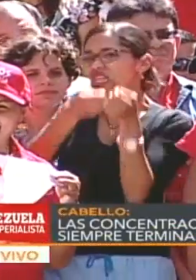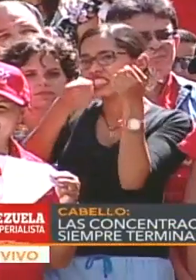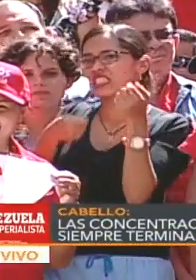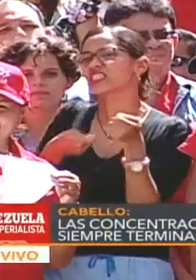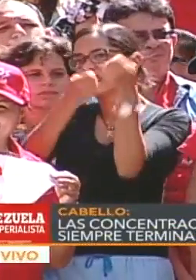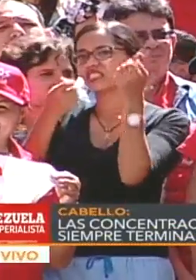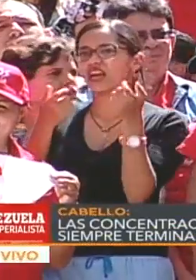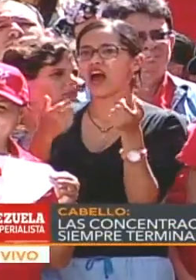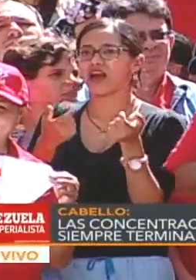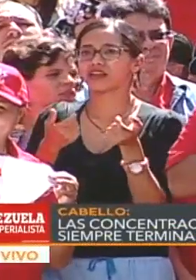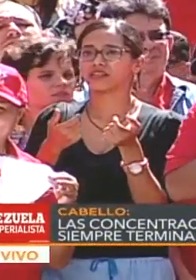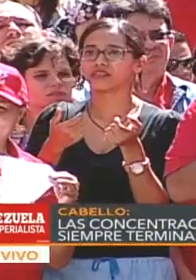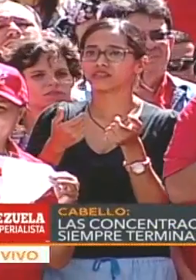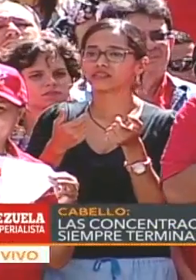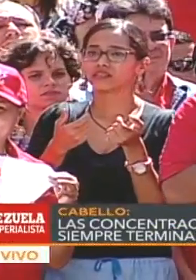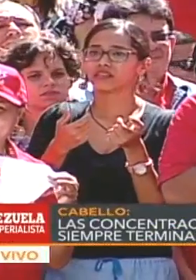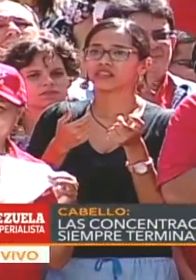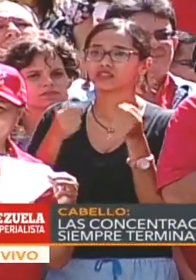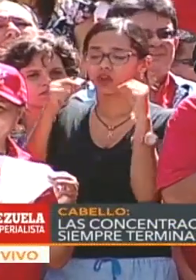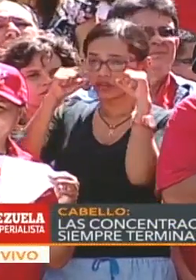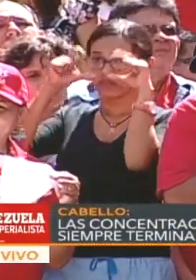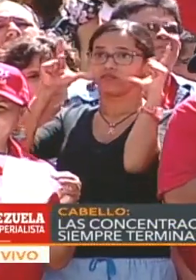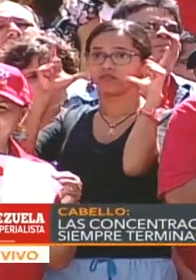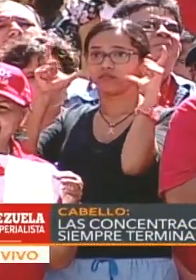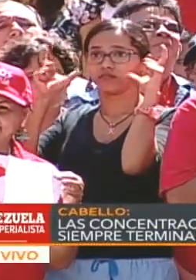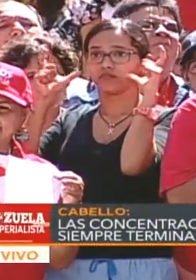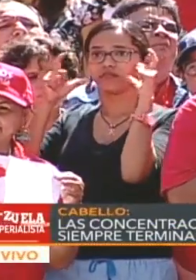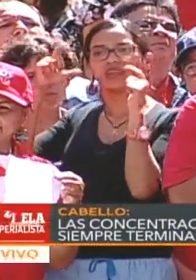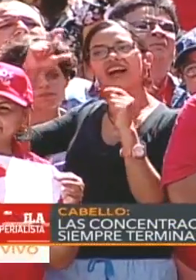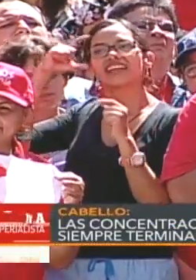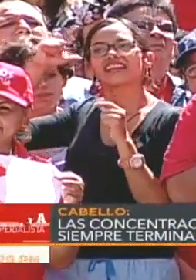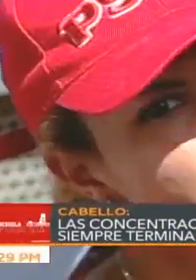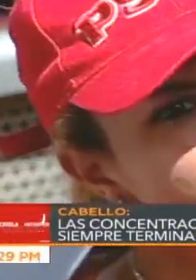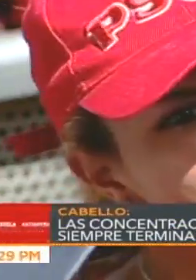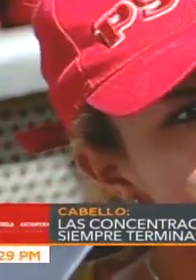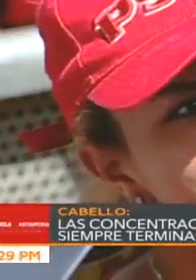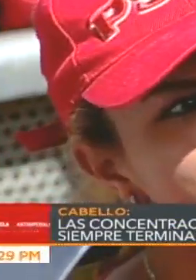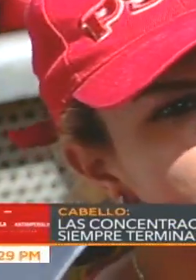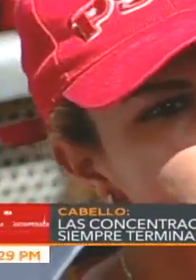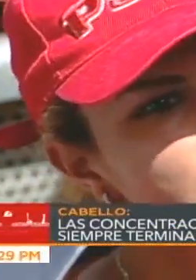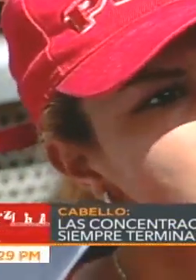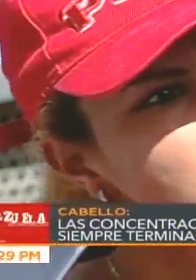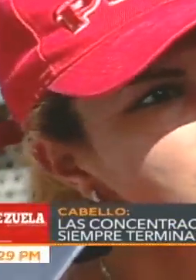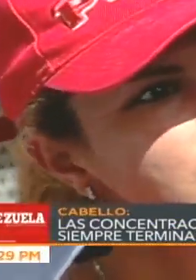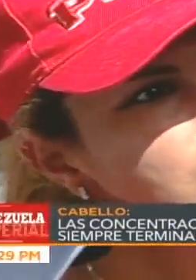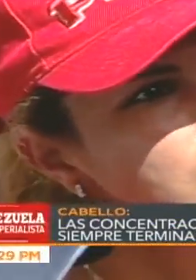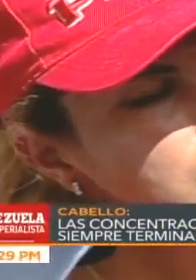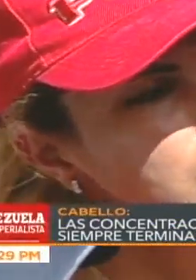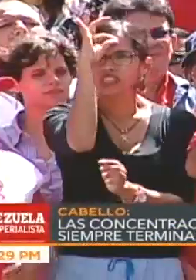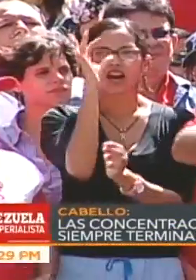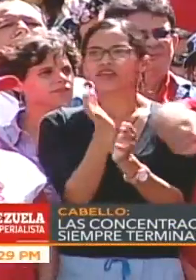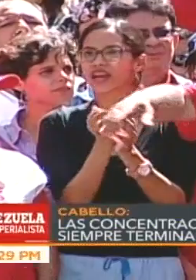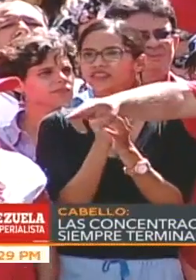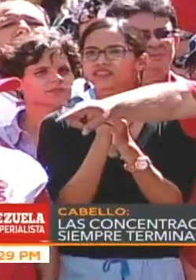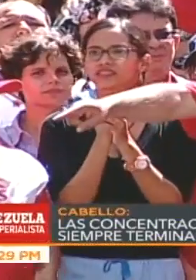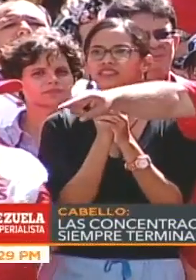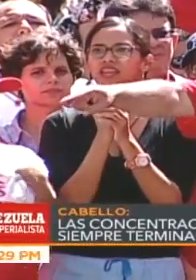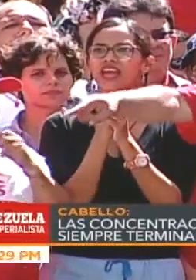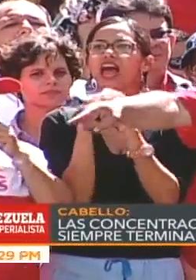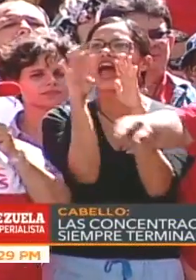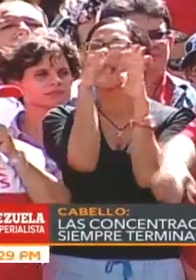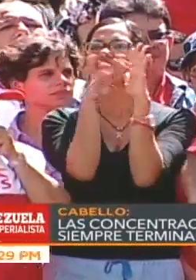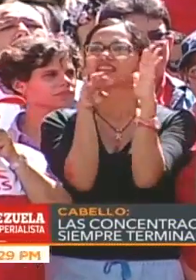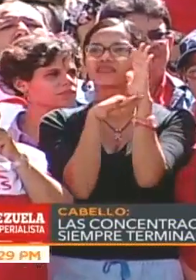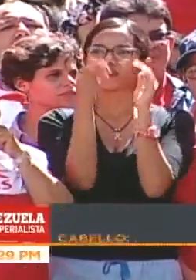linchan. Yo me sorprendí en estos días, y lo voy a confesar, yo no lo sabía. En el